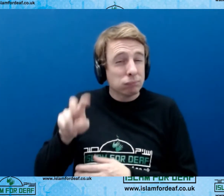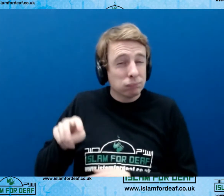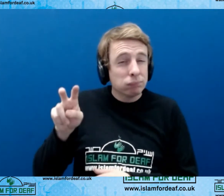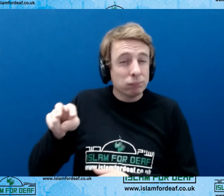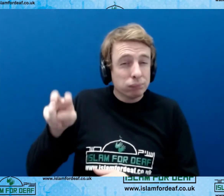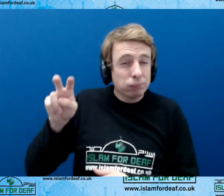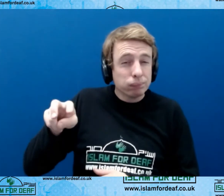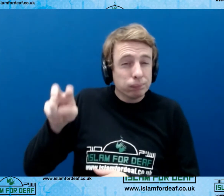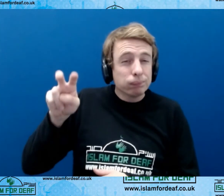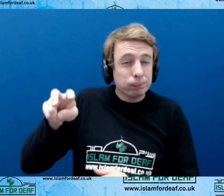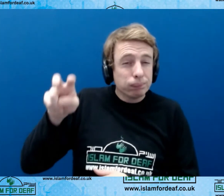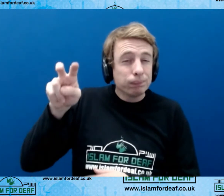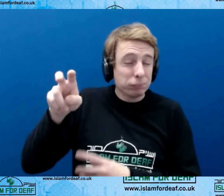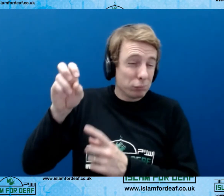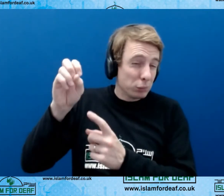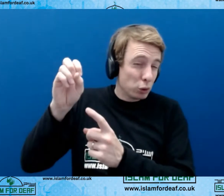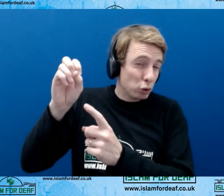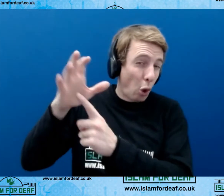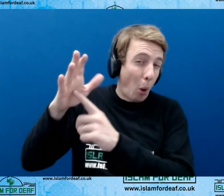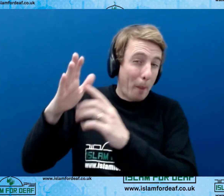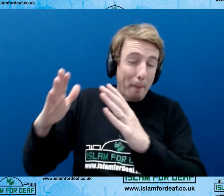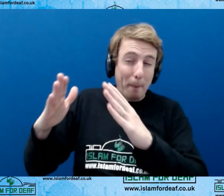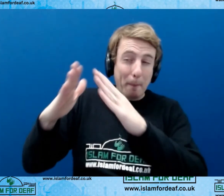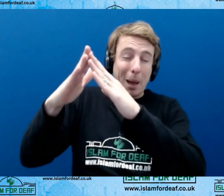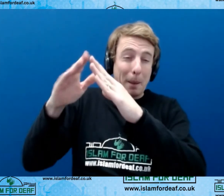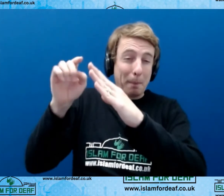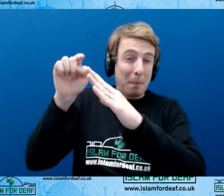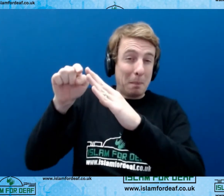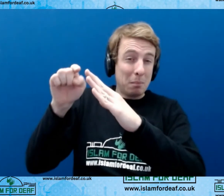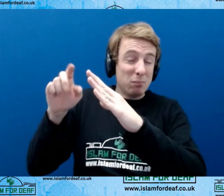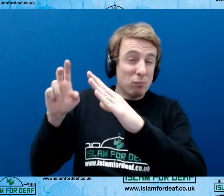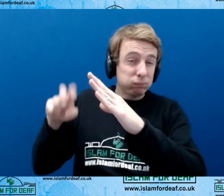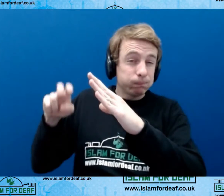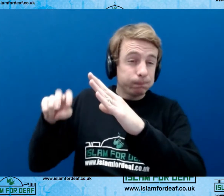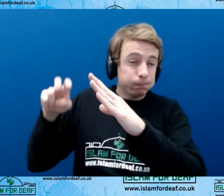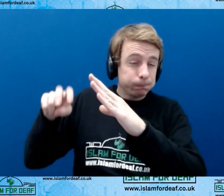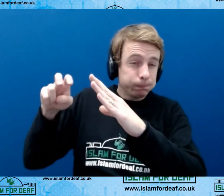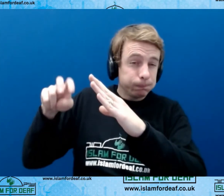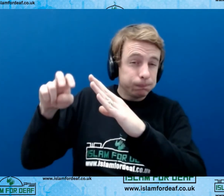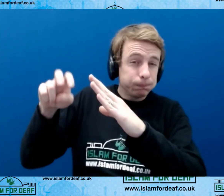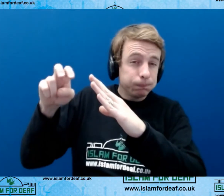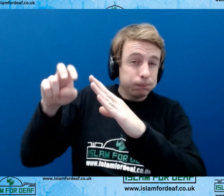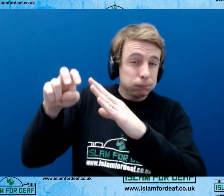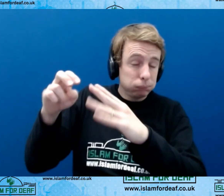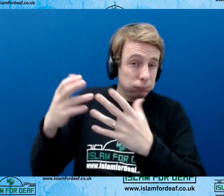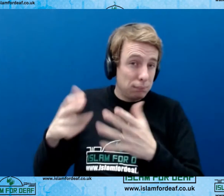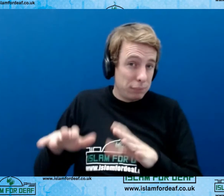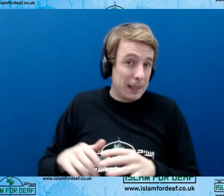أراد أن ينادي الشخص الآخرين ينادي يا صباحاه في الصباح فيجتمعون إليه.